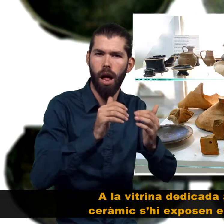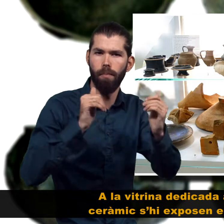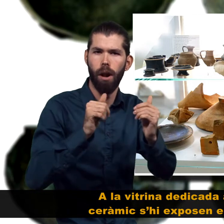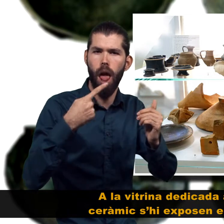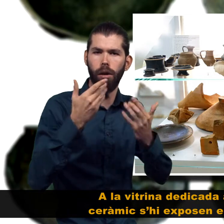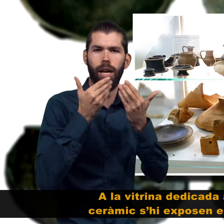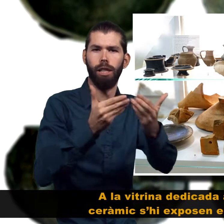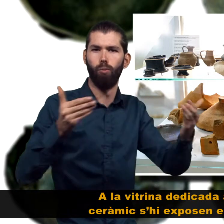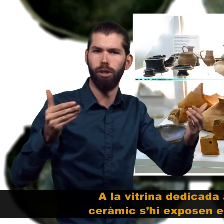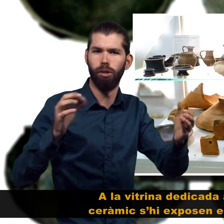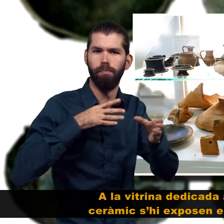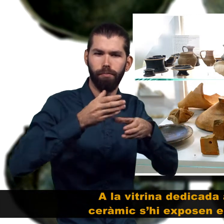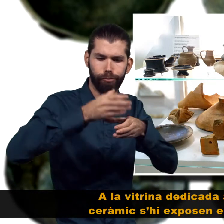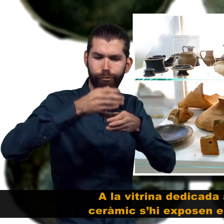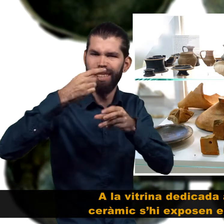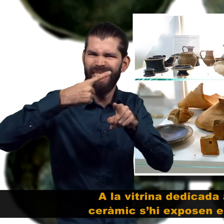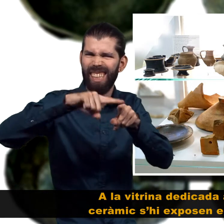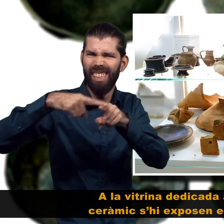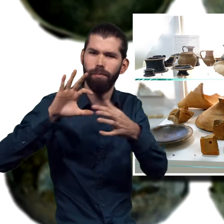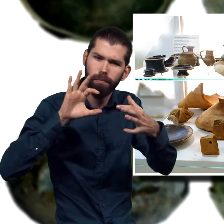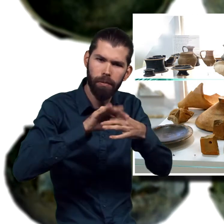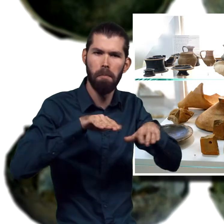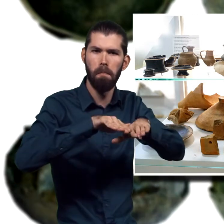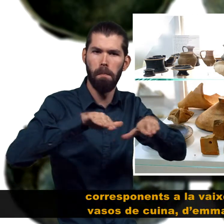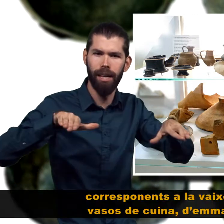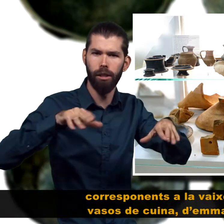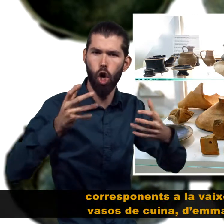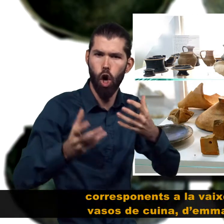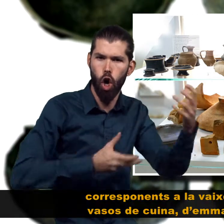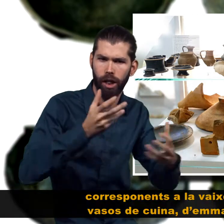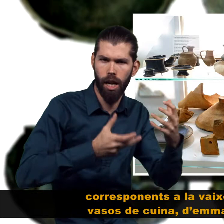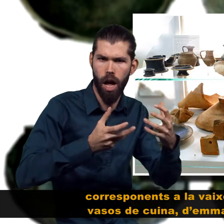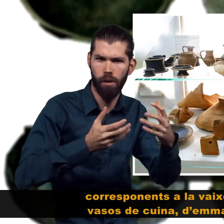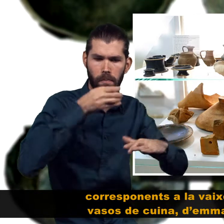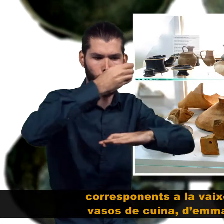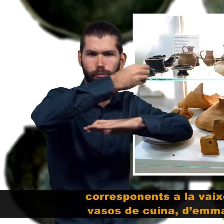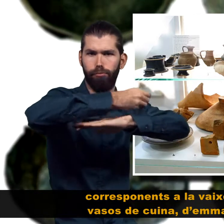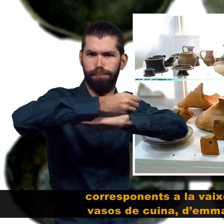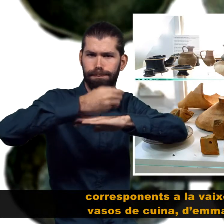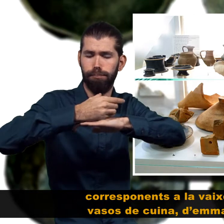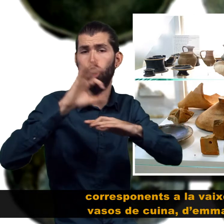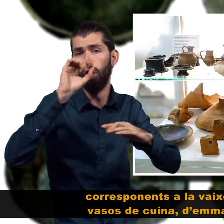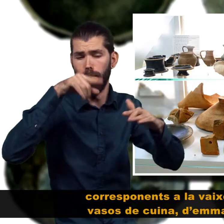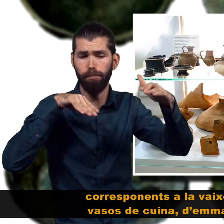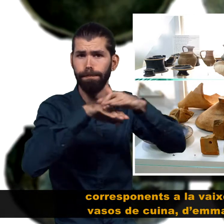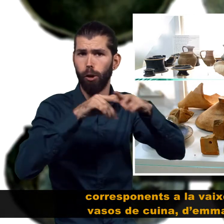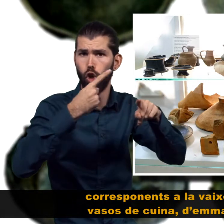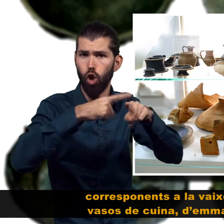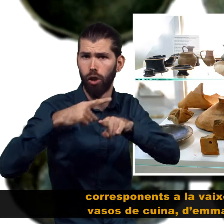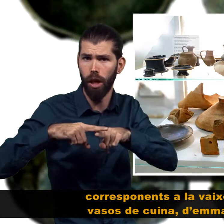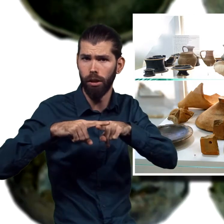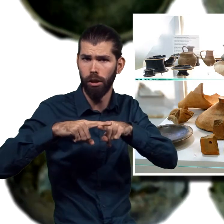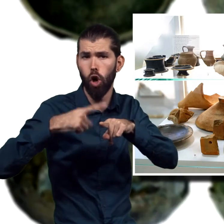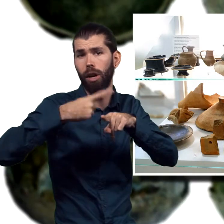A la vitrina dedicada al material ceràmic s'hi exposen els recipients corresponents a la vaixella de taula, vasos